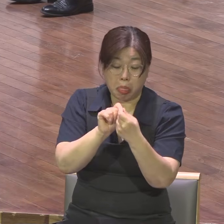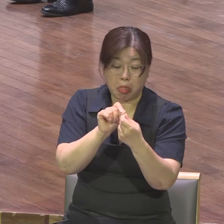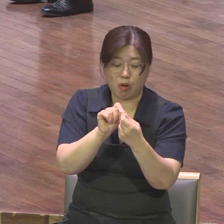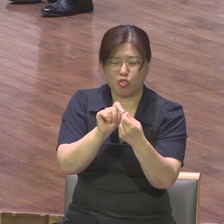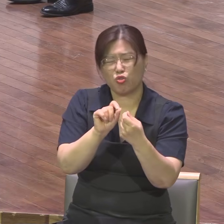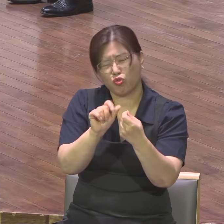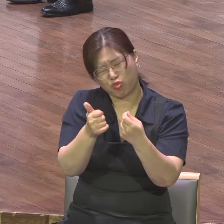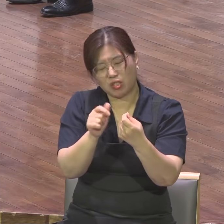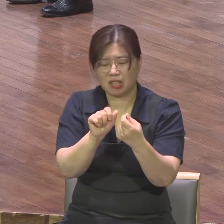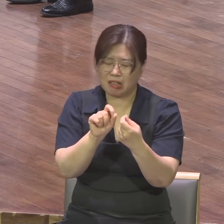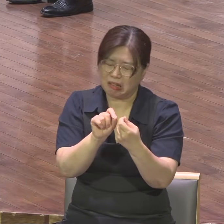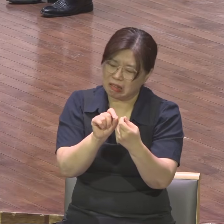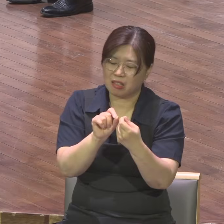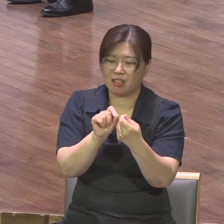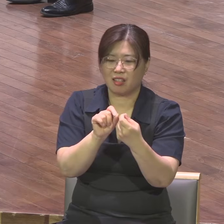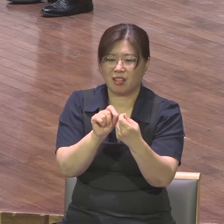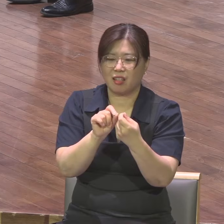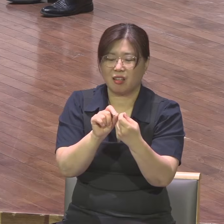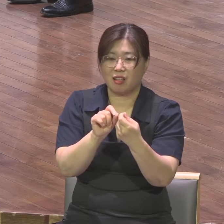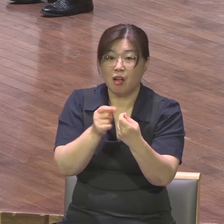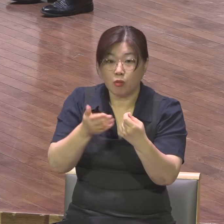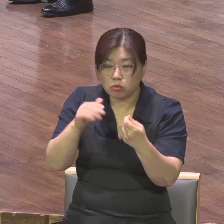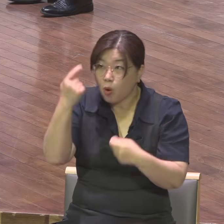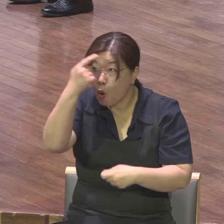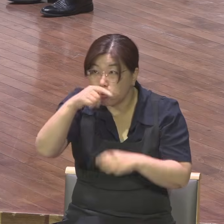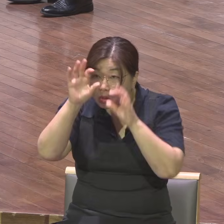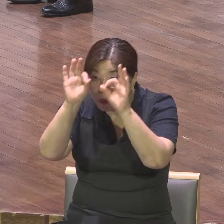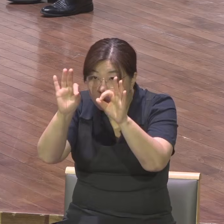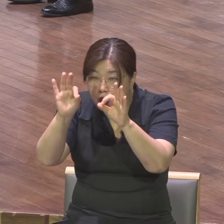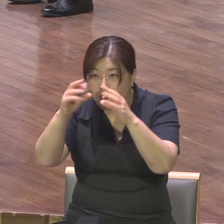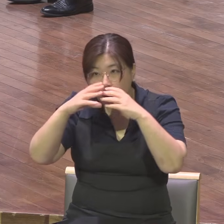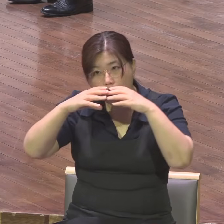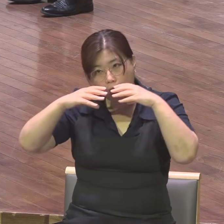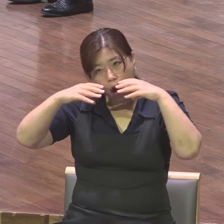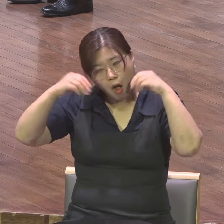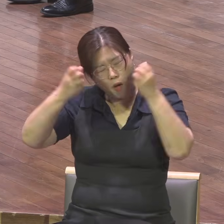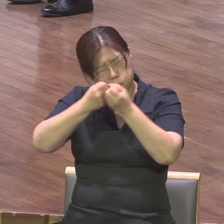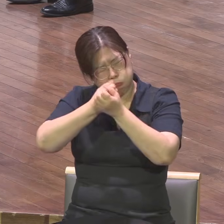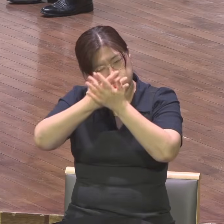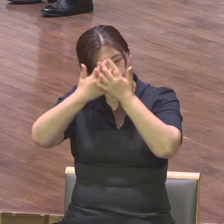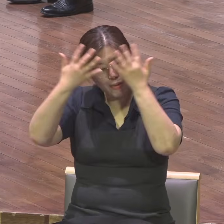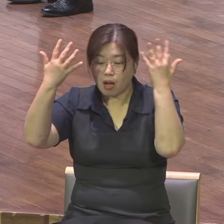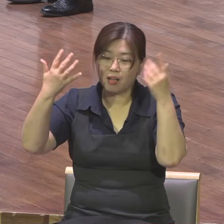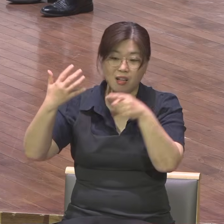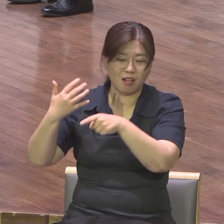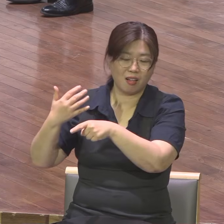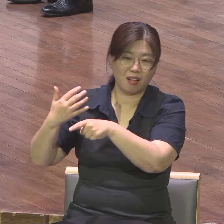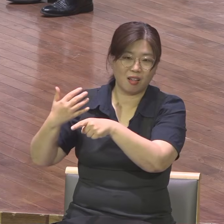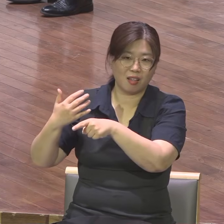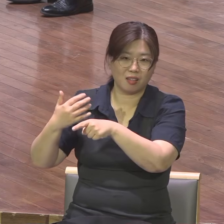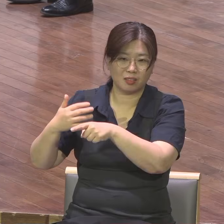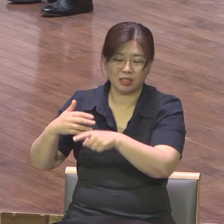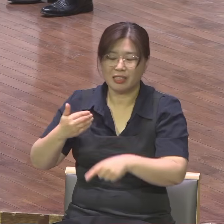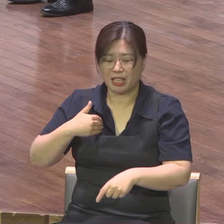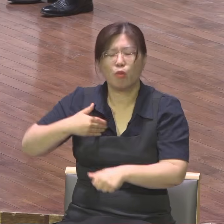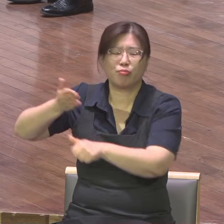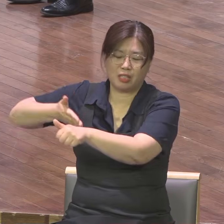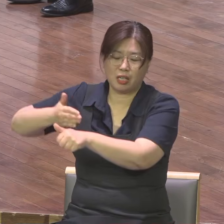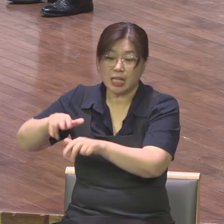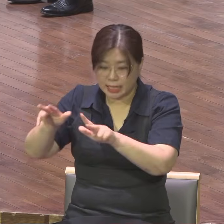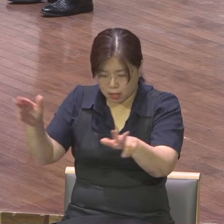그래서 가정 예배 그러면서 지금 한 번 받았는데 이 치료를 안 받는데 계속 받아야